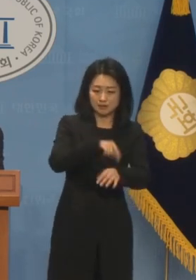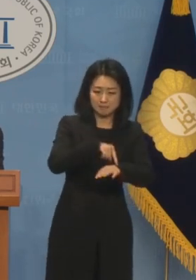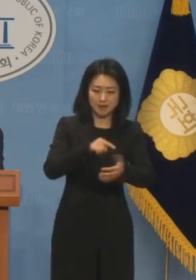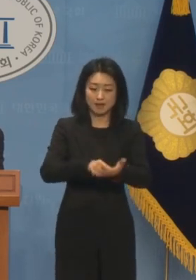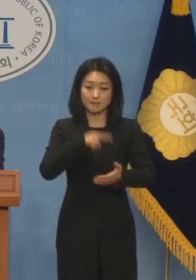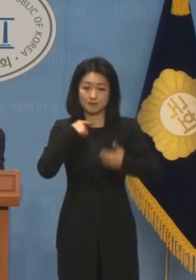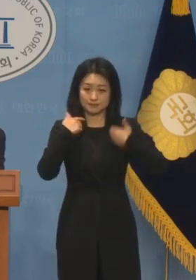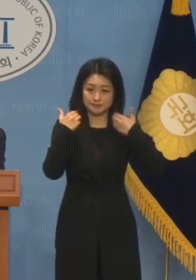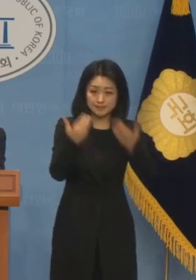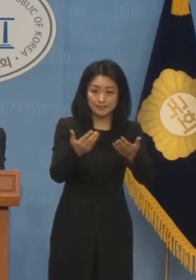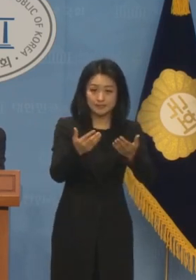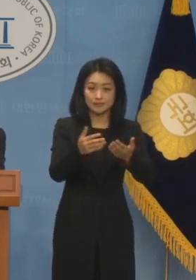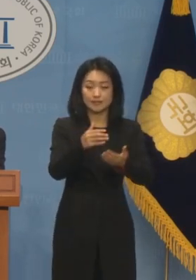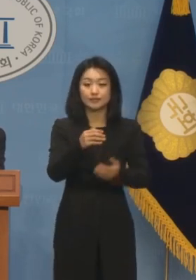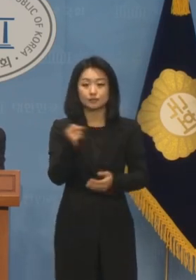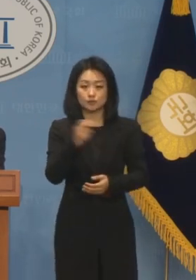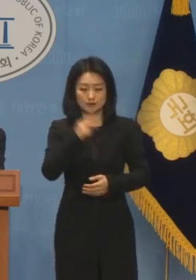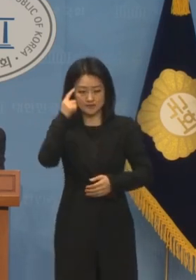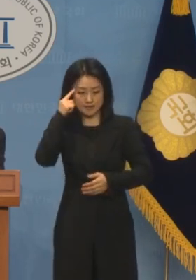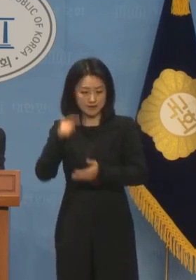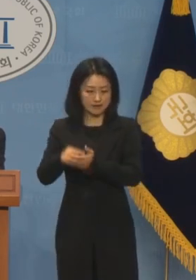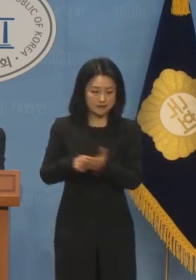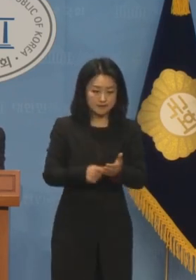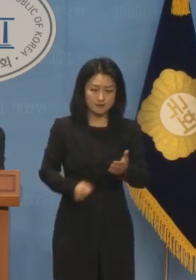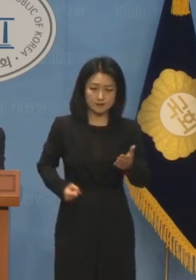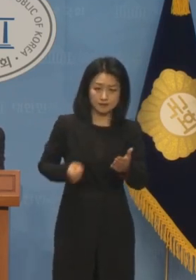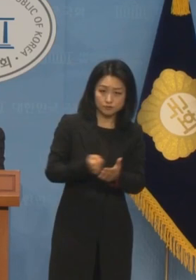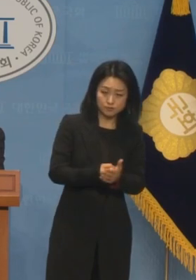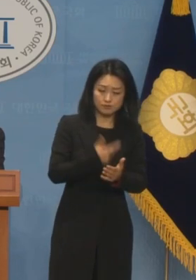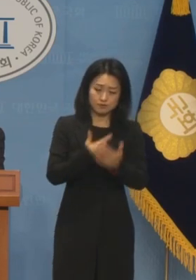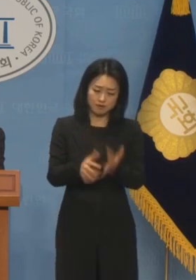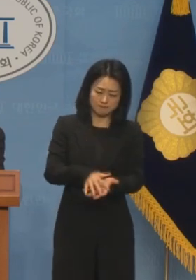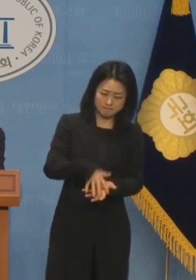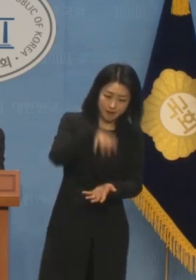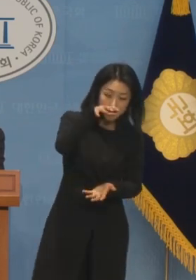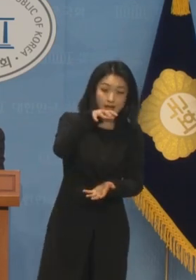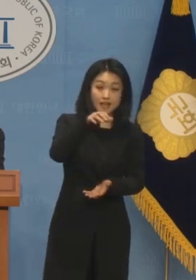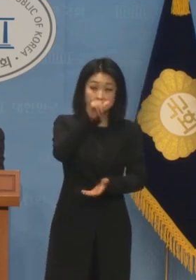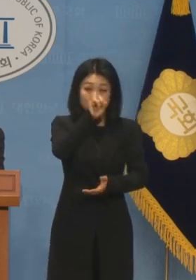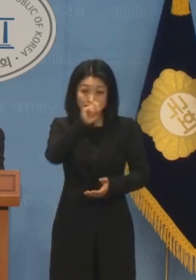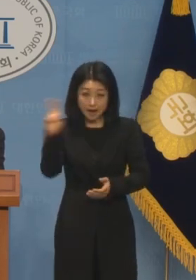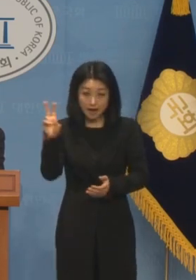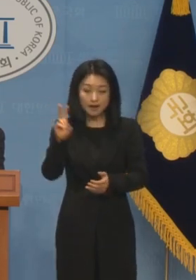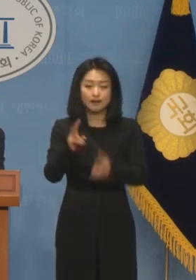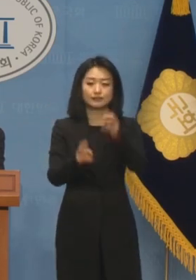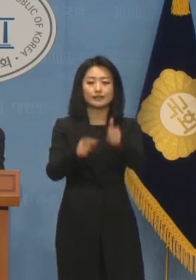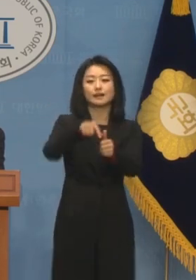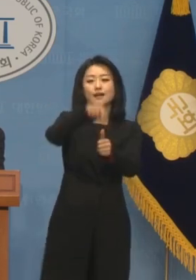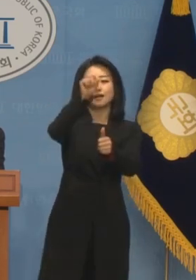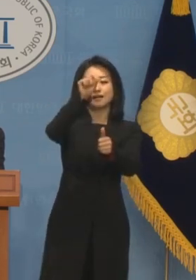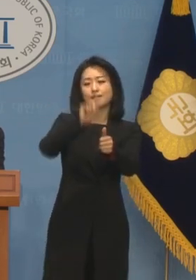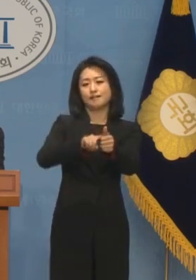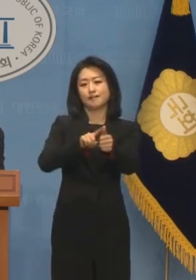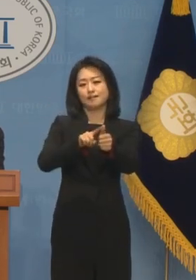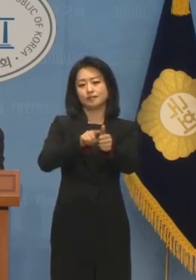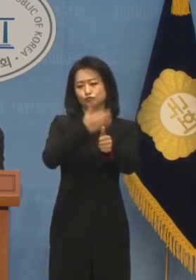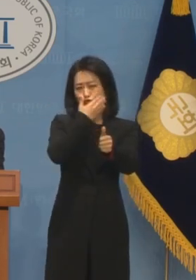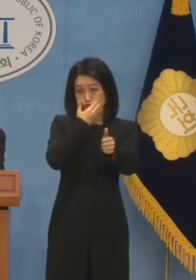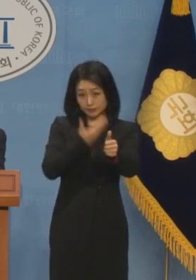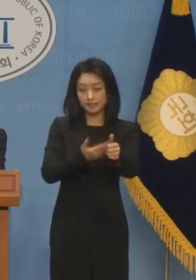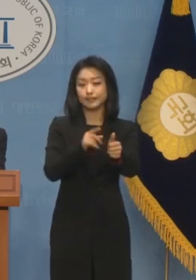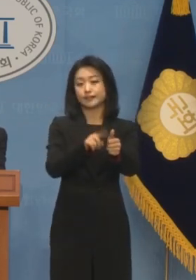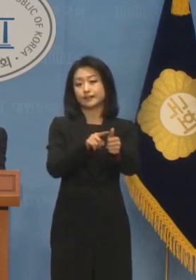헌신과 희생, 소신과 용기, 경륜과 역량 등이 요구됩니다. 이 차원에서 볼